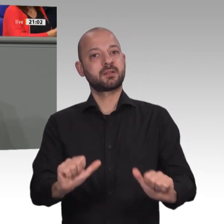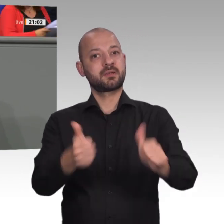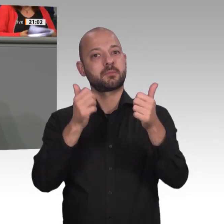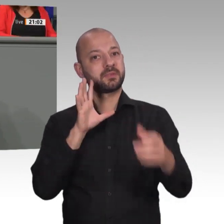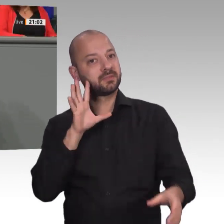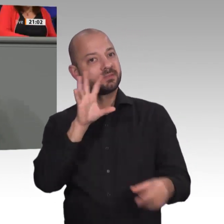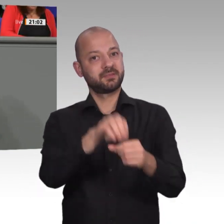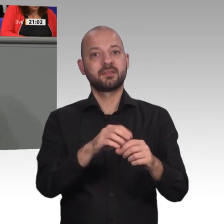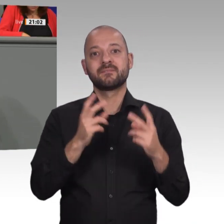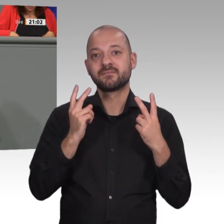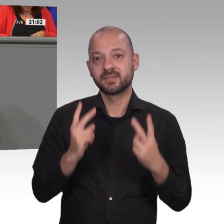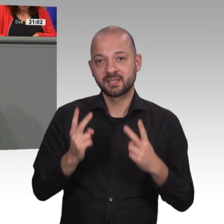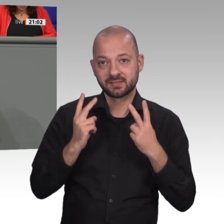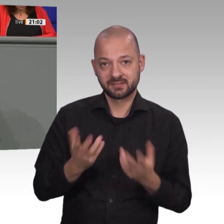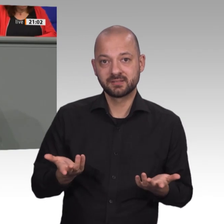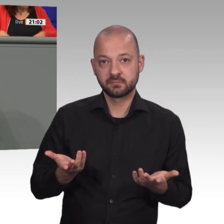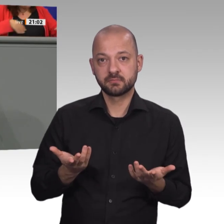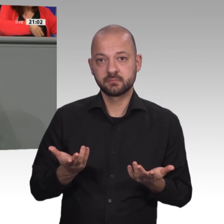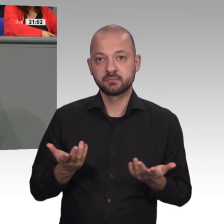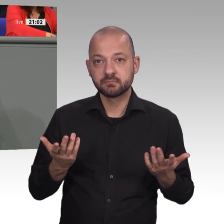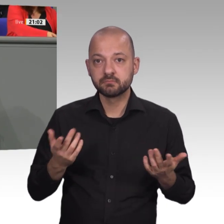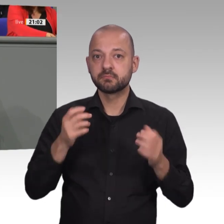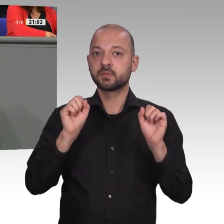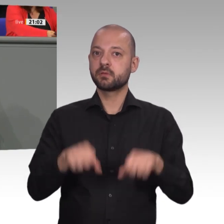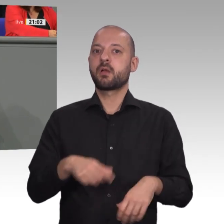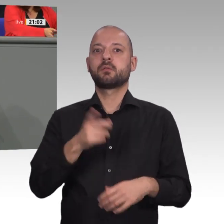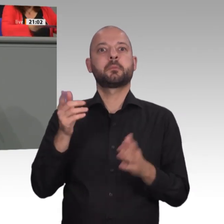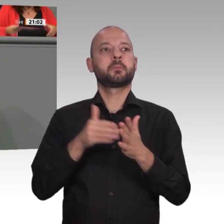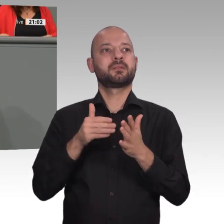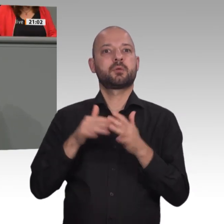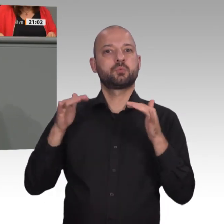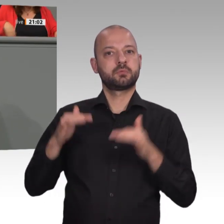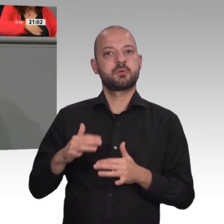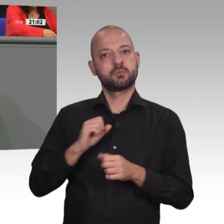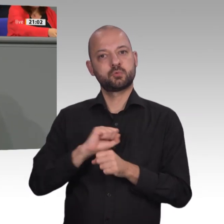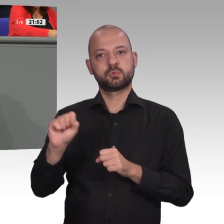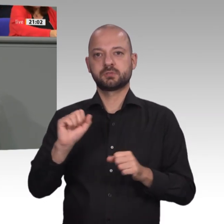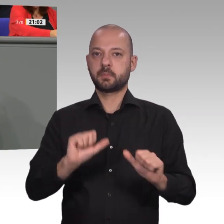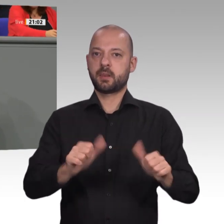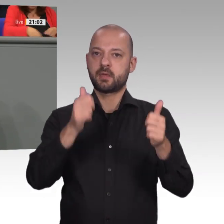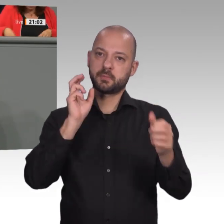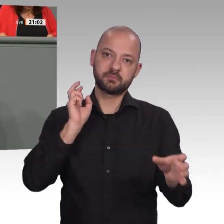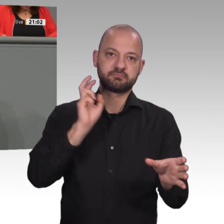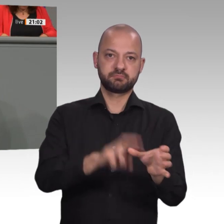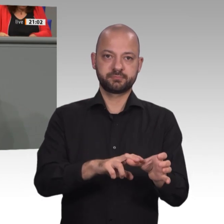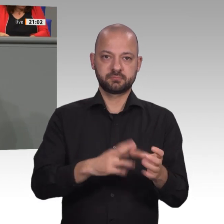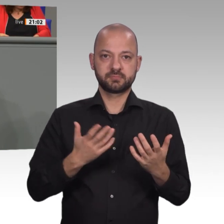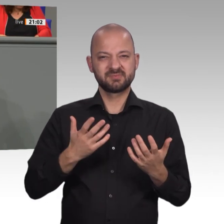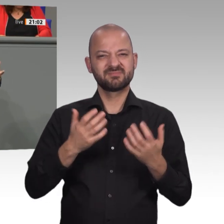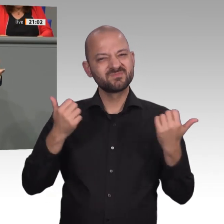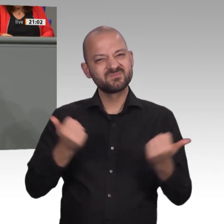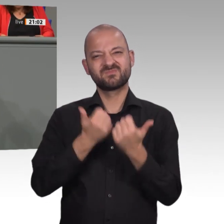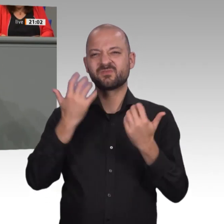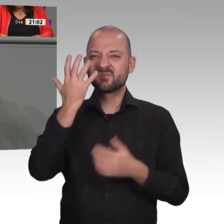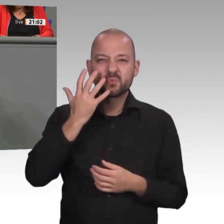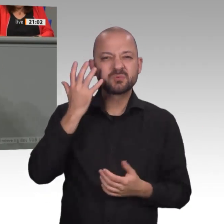die Einführung eines Bonussystems für Arbeitgeber gefordert, die über der gesetzlichen Quote schwerbehinderte Menschen beschäftigen.